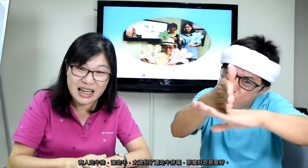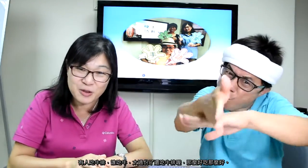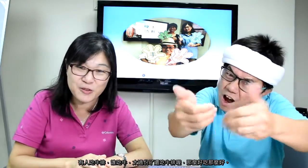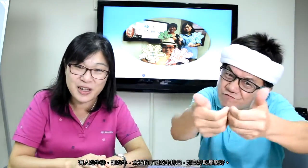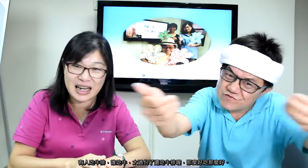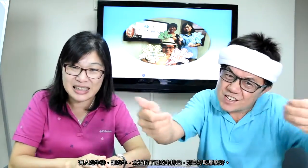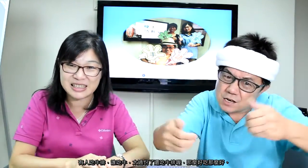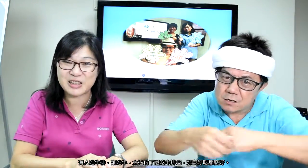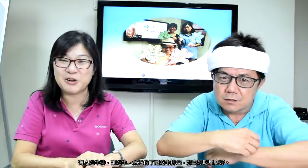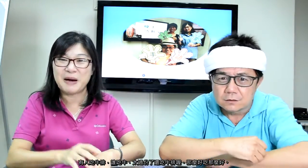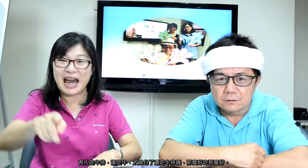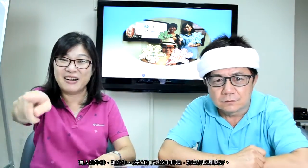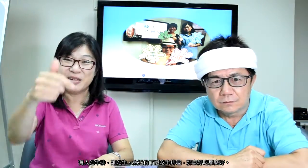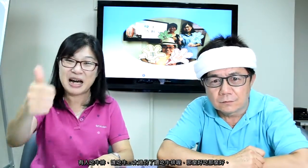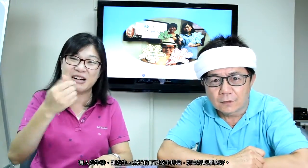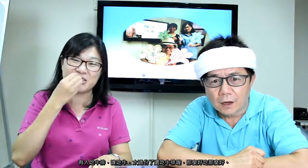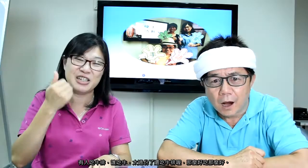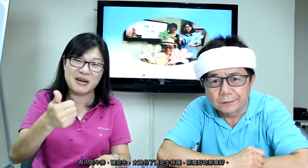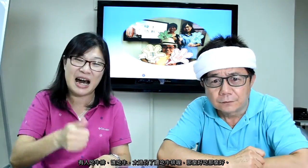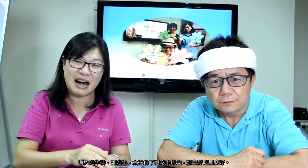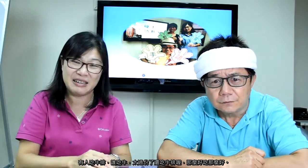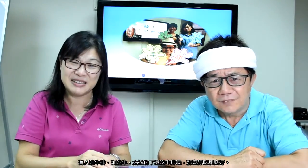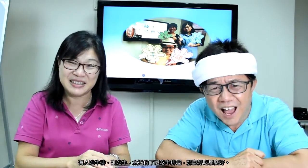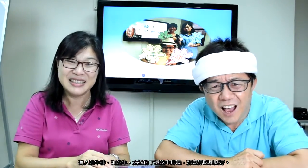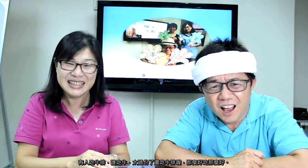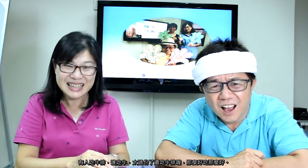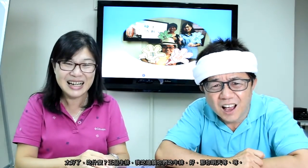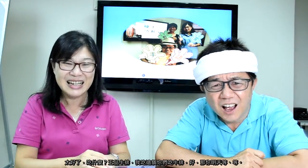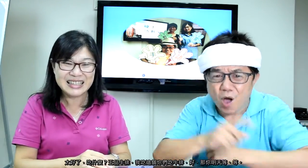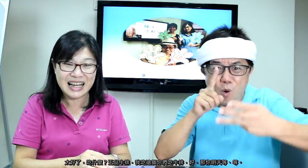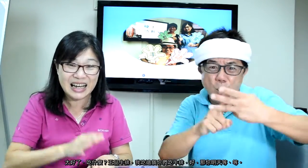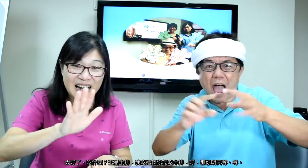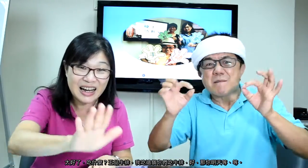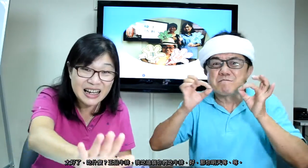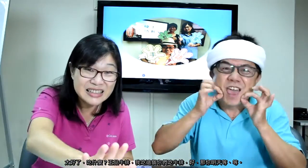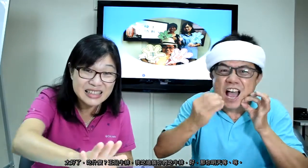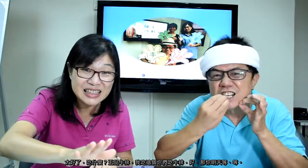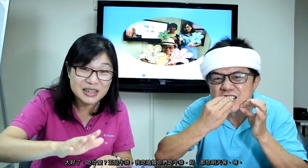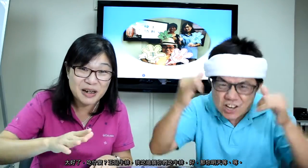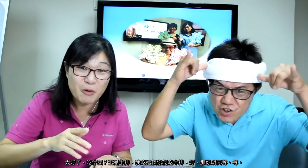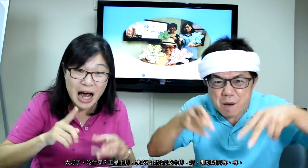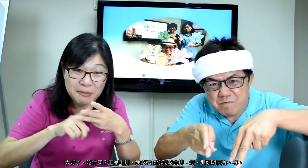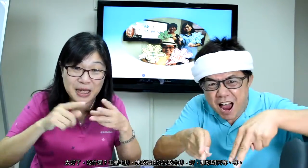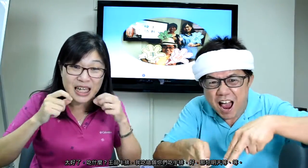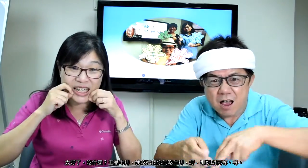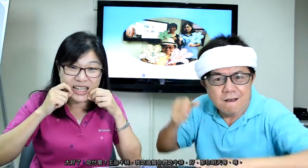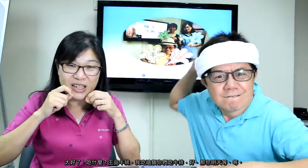太过分了，还吃牛排哦，那么好吃，那么好，太好了，吃什么？王品